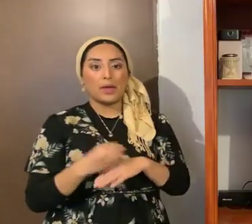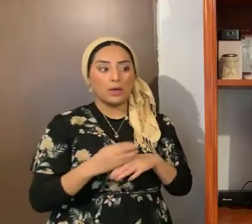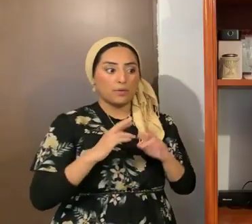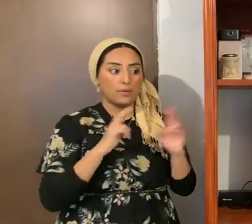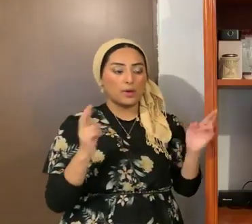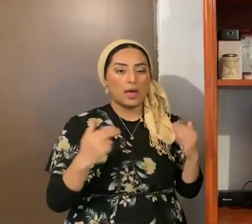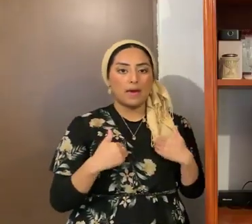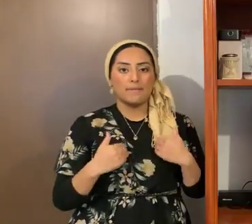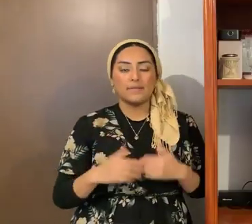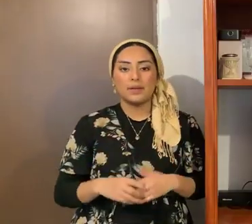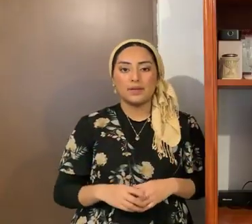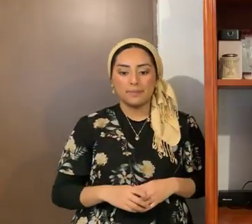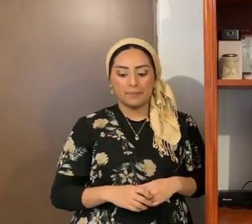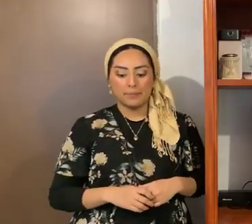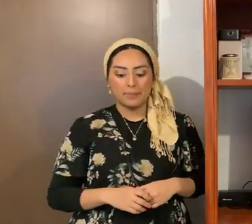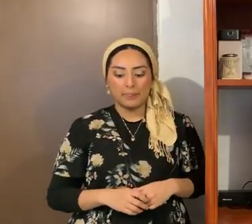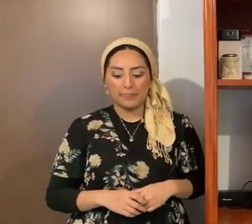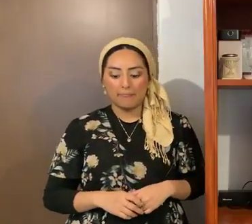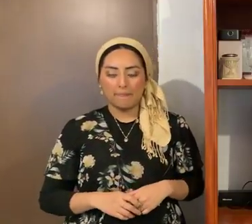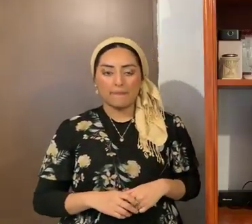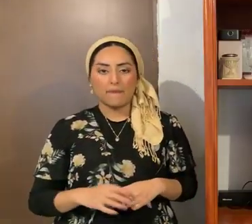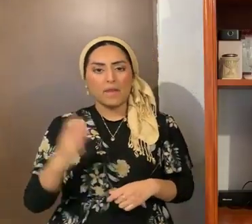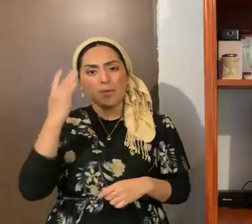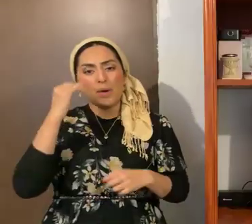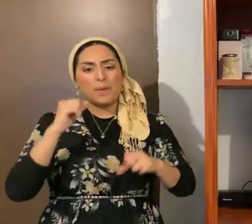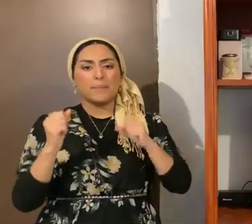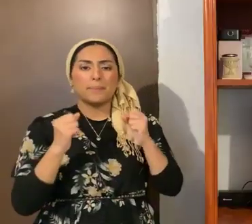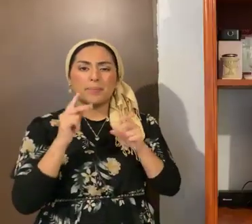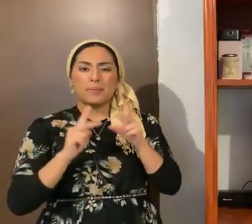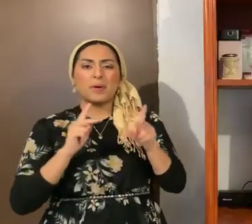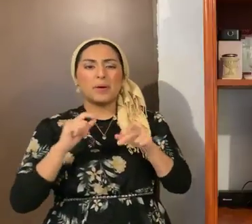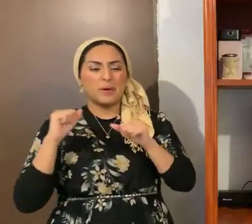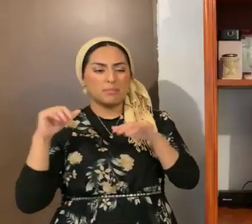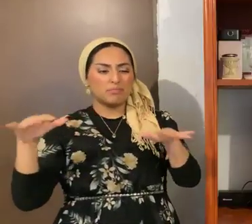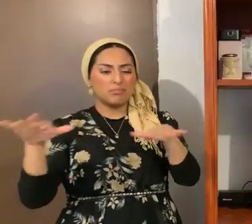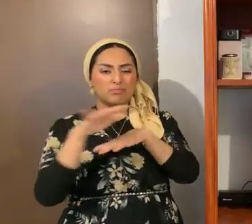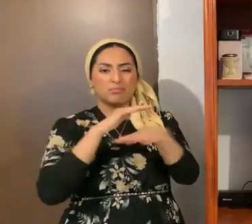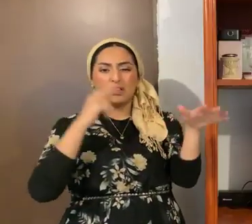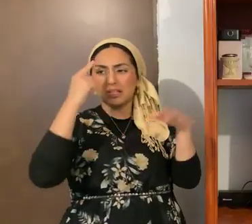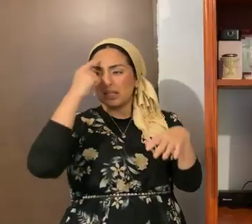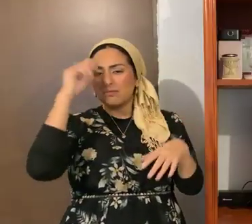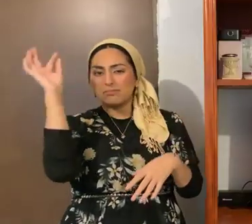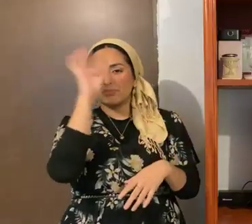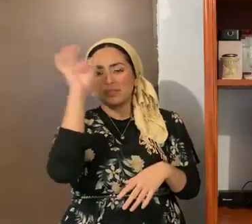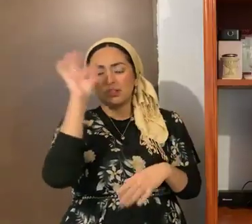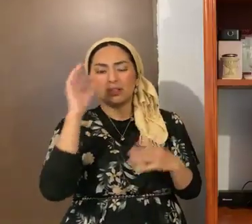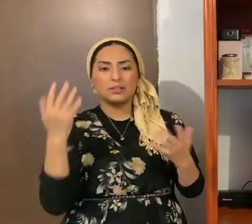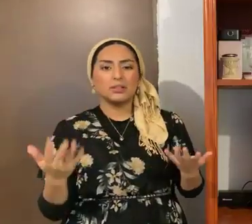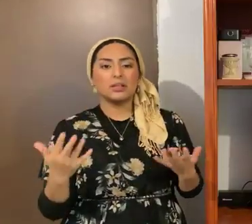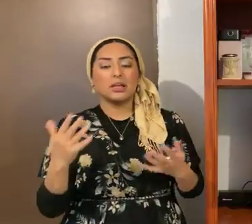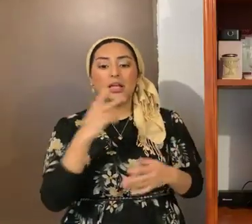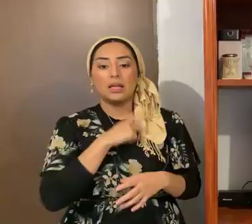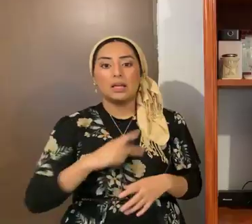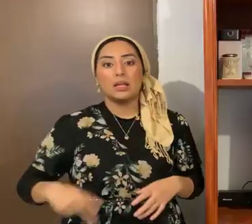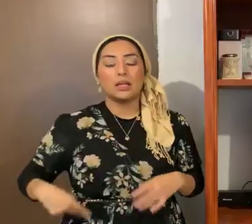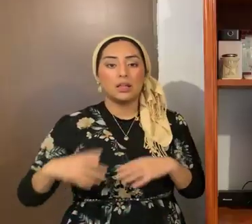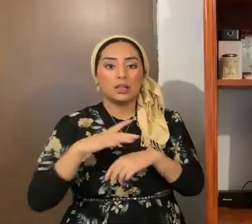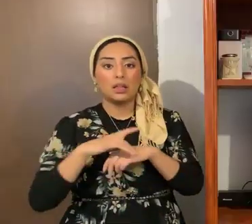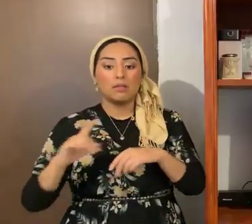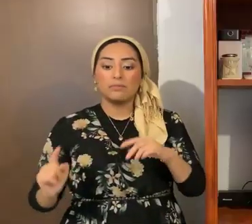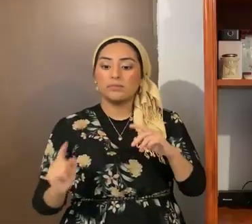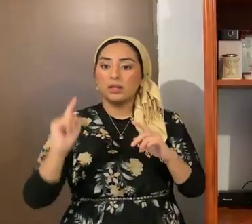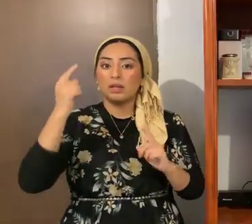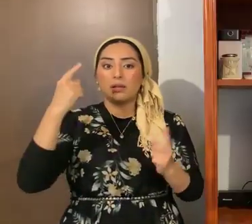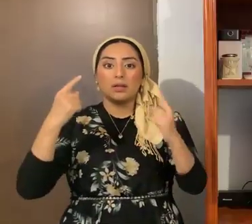puede. Amén, Saquén. ¿Por qué se amotinan las gentes y los pueblos piensan cosas vanas? Se levantarán los reyes de la tierra y